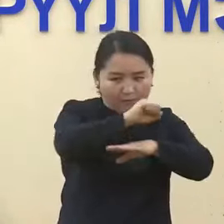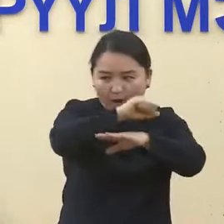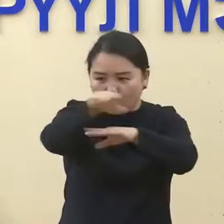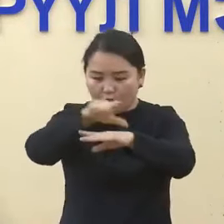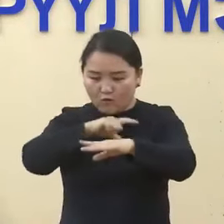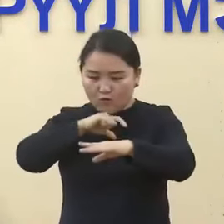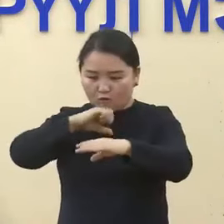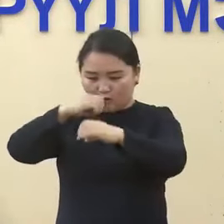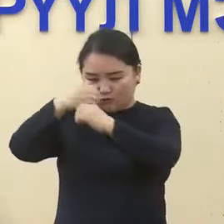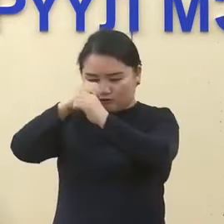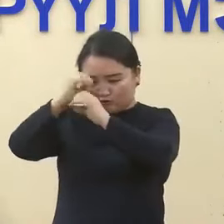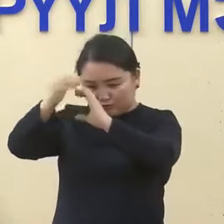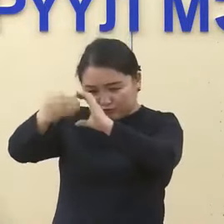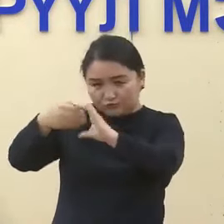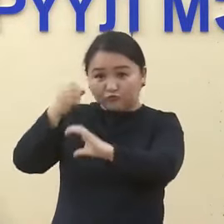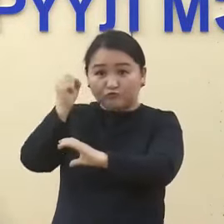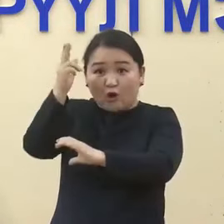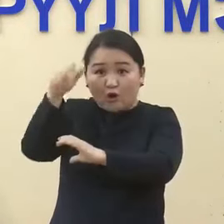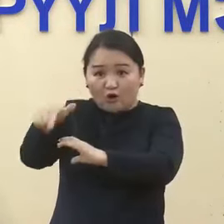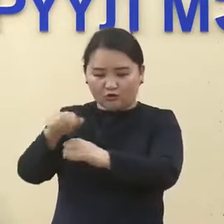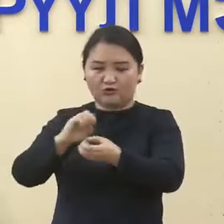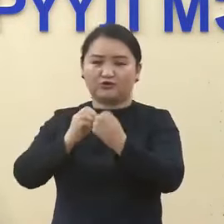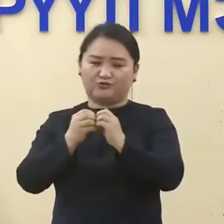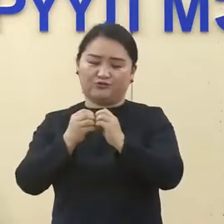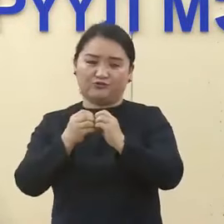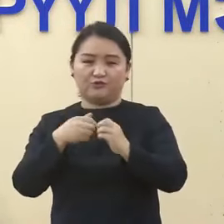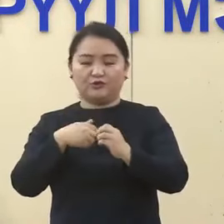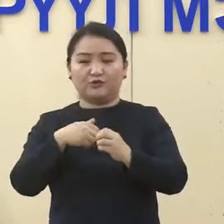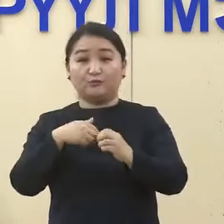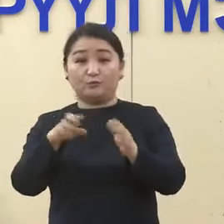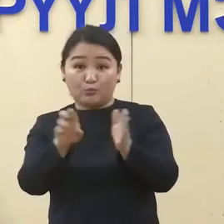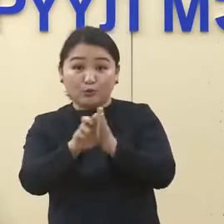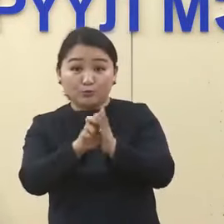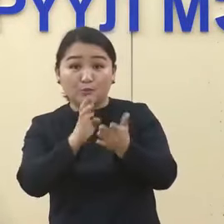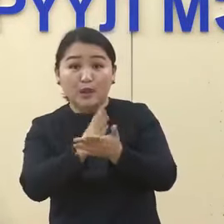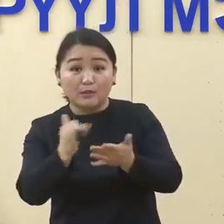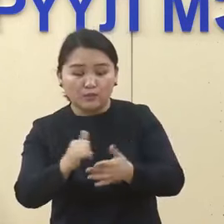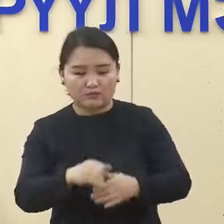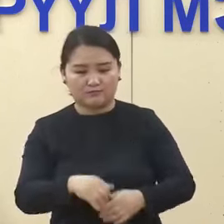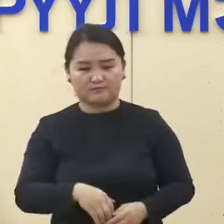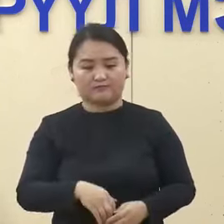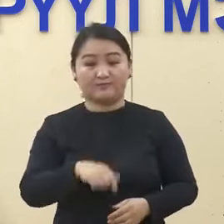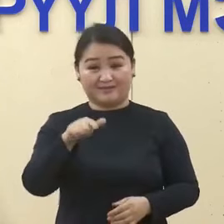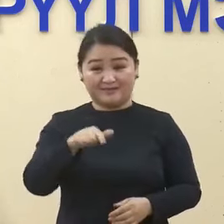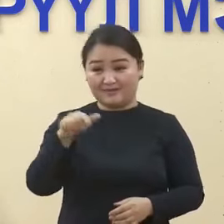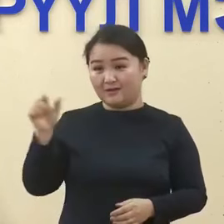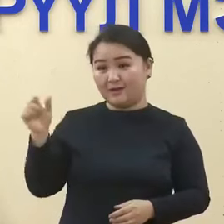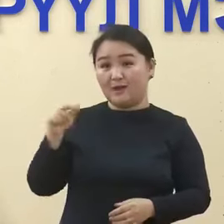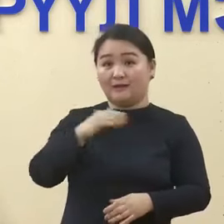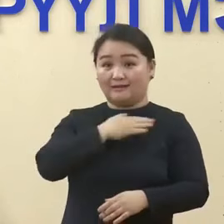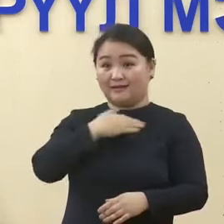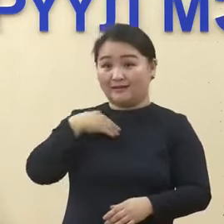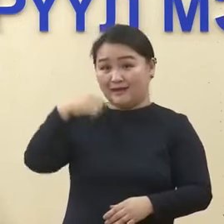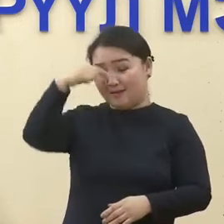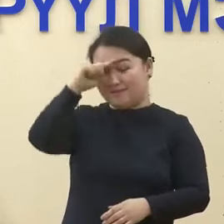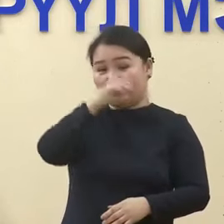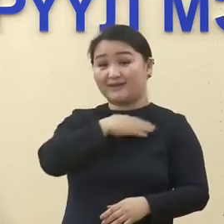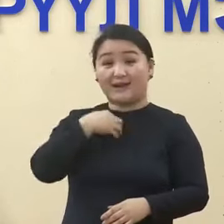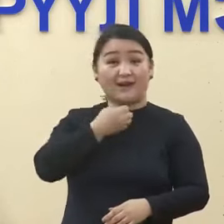Тийм сая манай захирал тодорхой ярьсан төрөвчлсөн тестээр бол бид нар шаардлагатай хүмүүсээ төрөвчлсөн